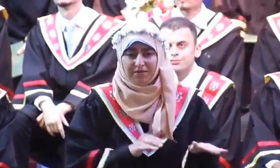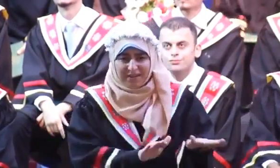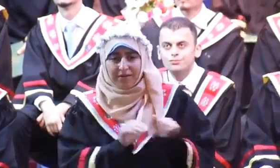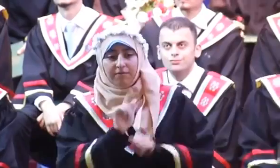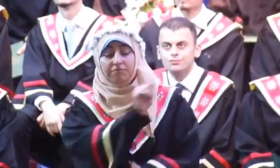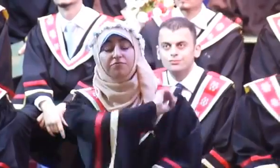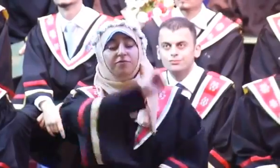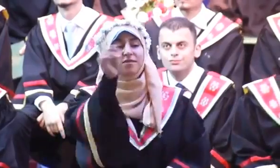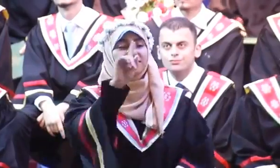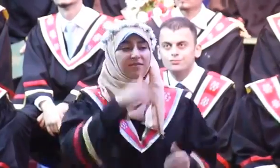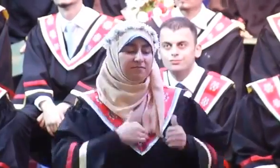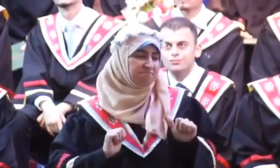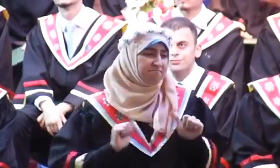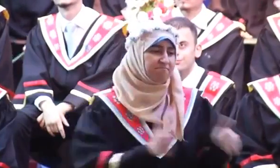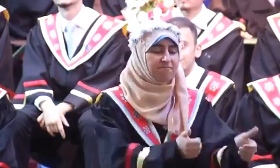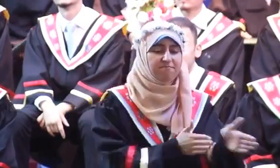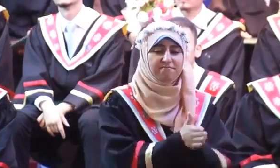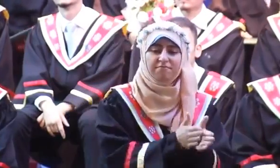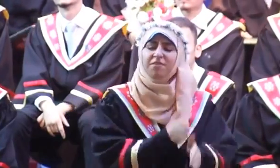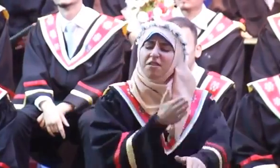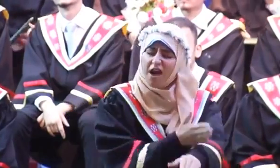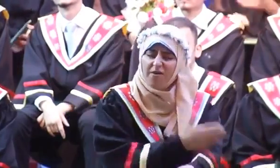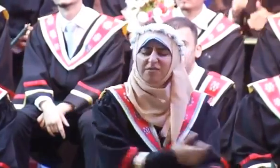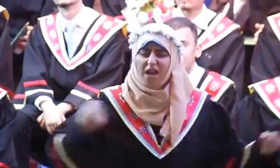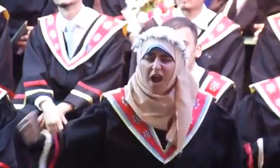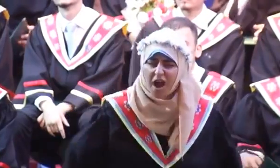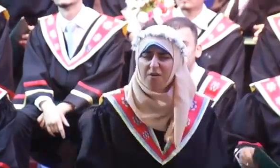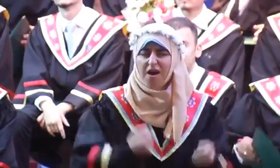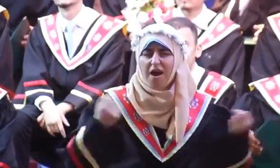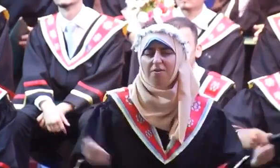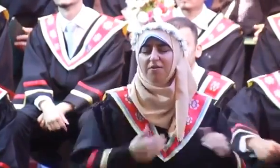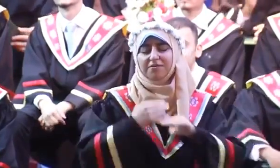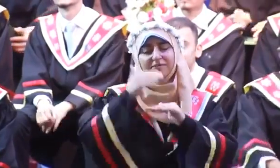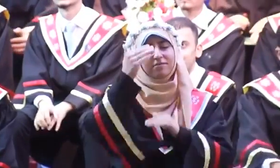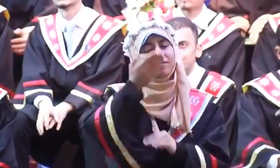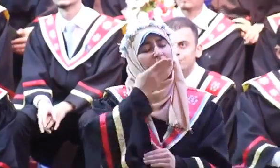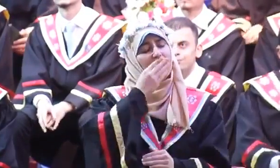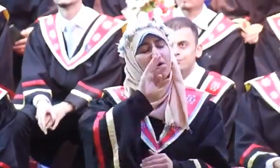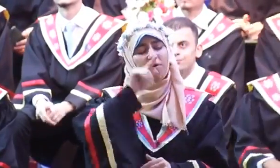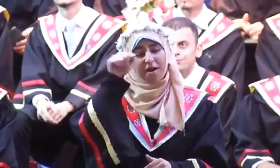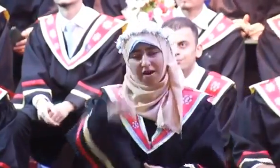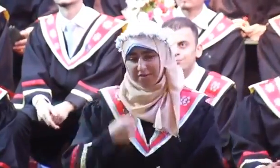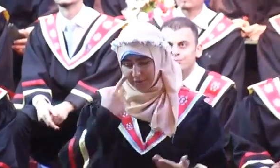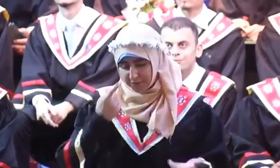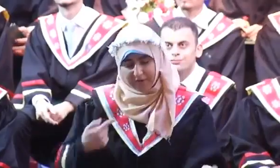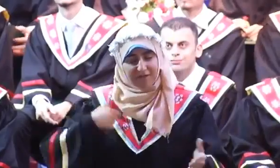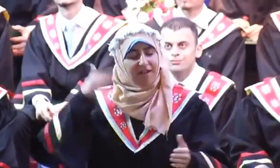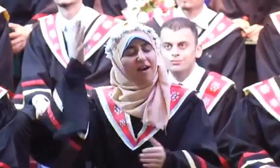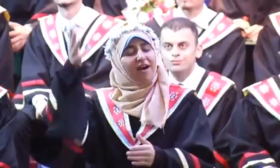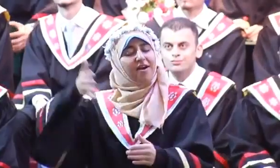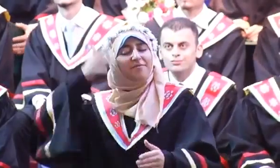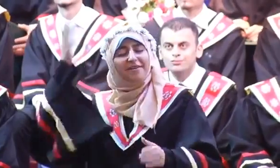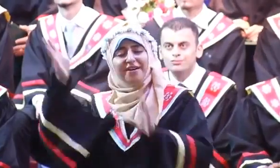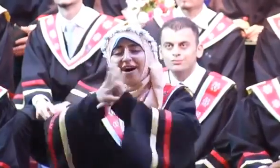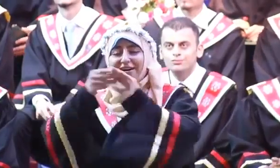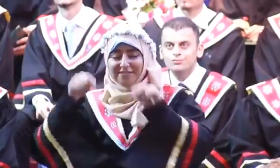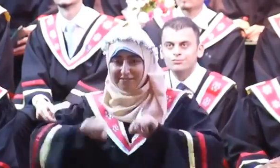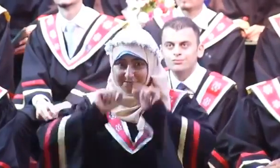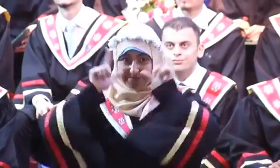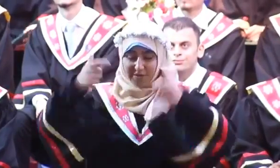أبوابها، فكان عنا صح بالأول رهبة وخوف، لكن بعد ذلك الحمد لله اجتزنا، وأتوقع